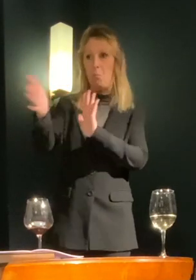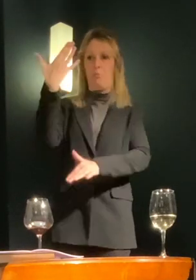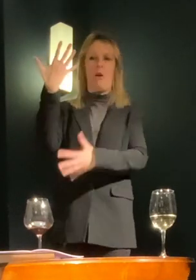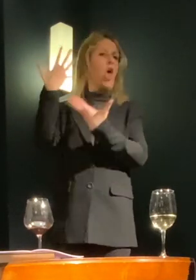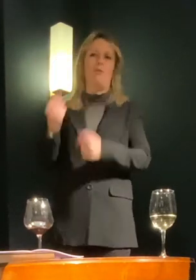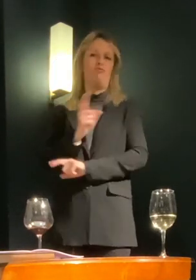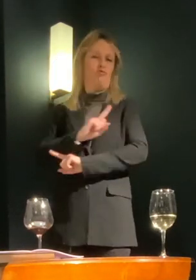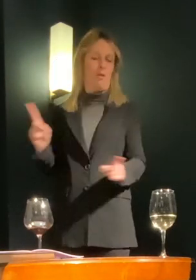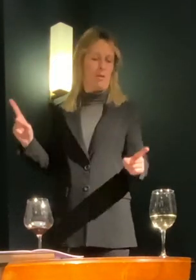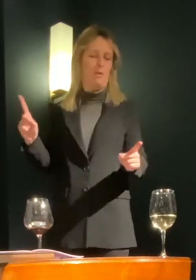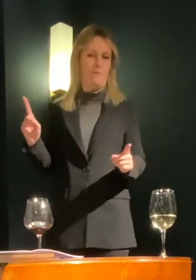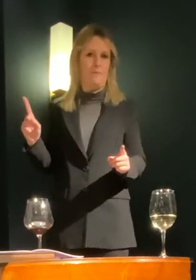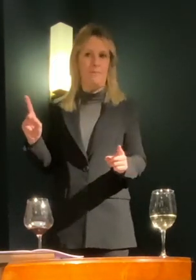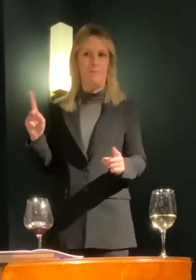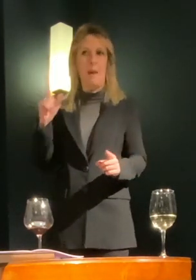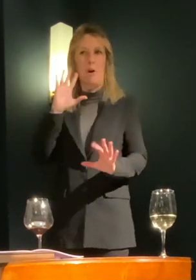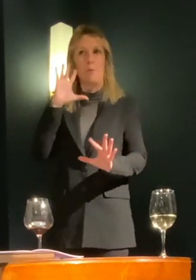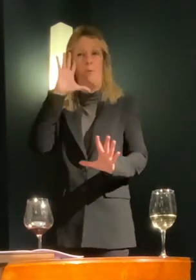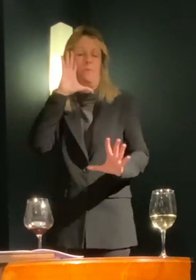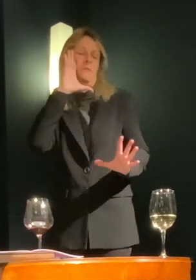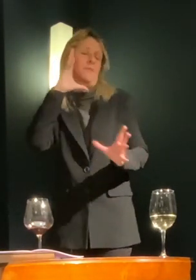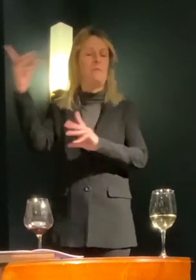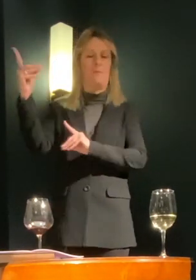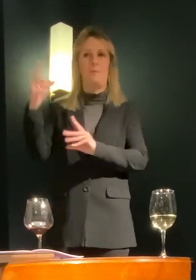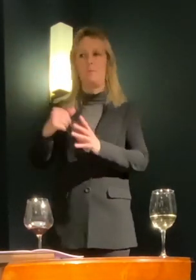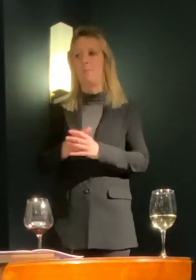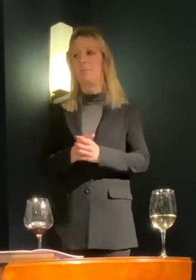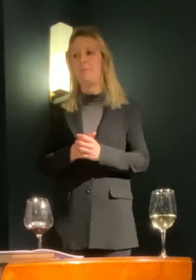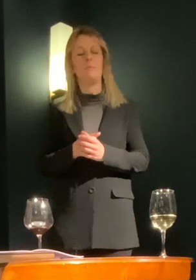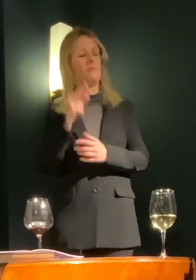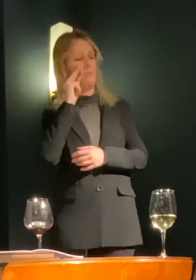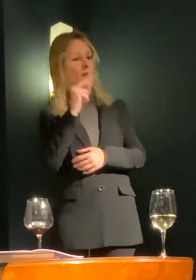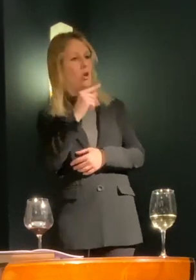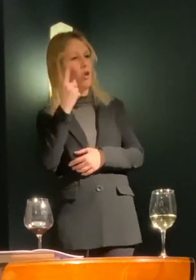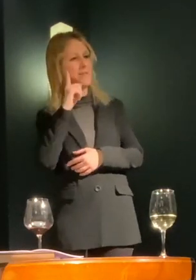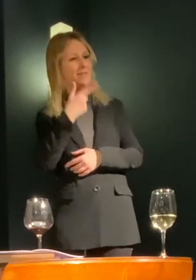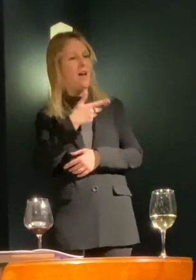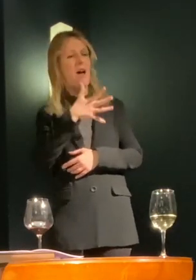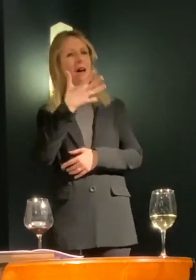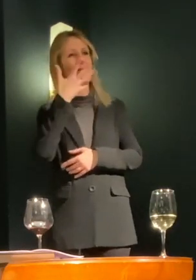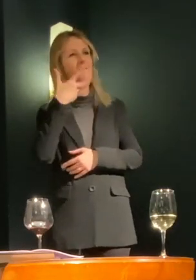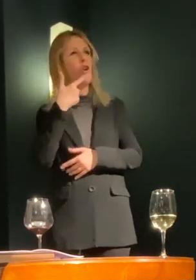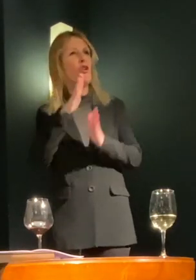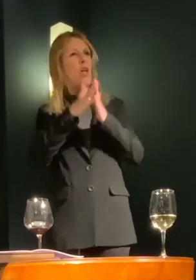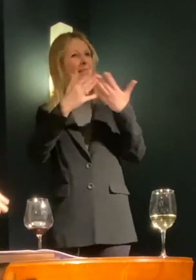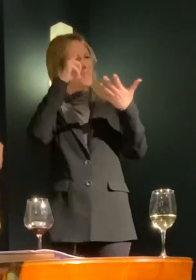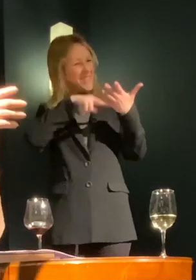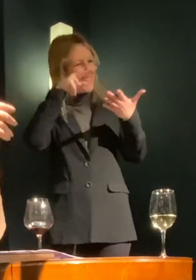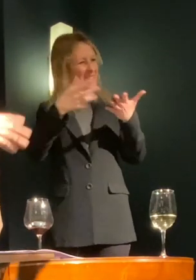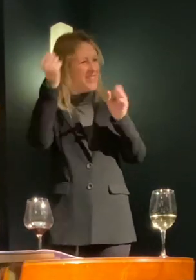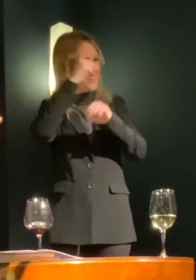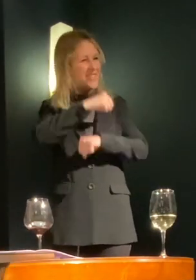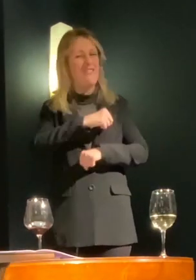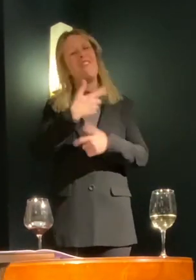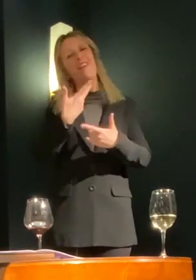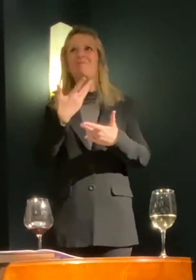loro è proprio una cosa che li manda fuori di testa. Ma sai che mi stai facendo venire voglia di rileggere il libro? Com'è sta storia? Cioè, ti sento parlare e dico aspetta